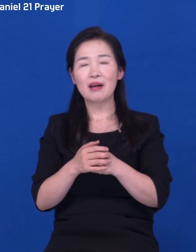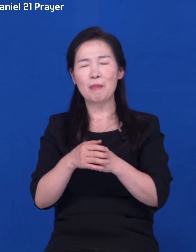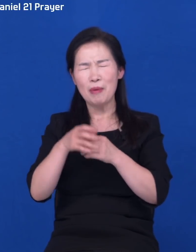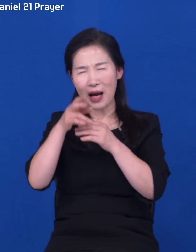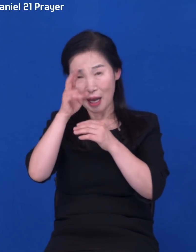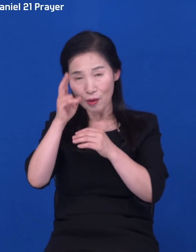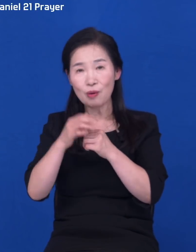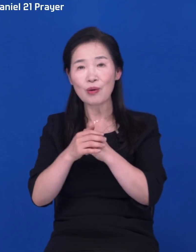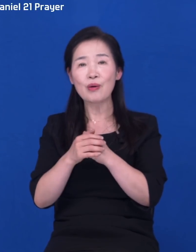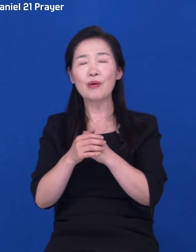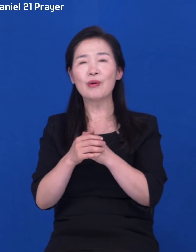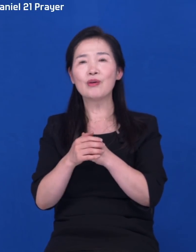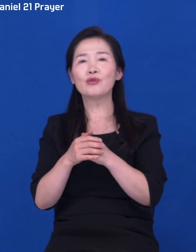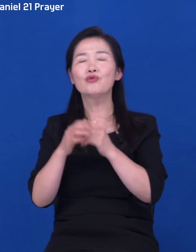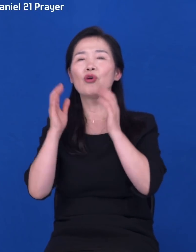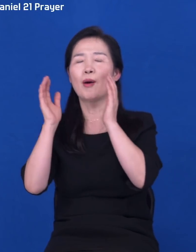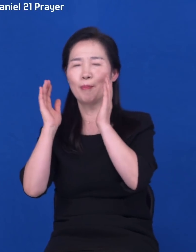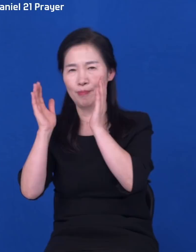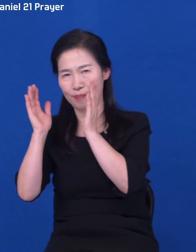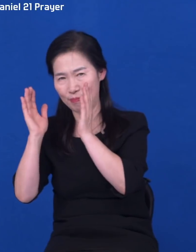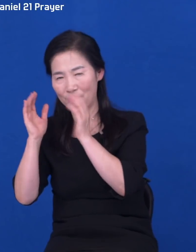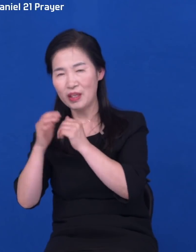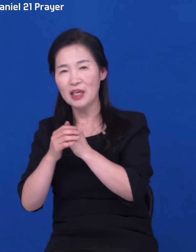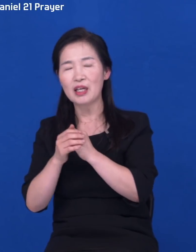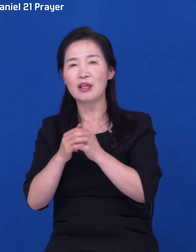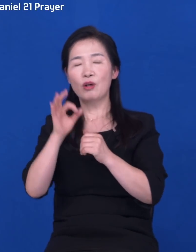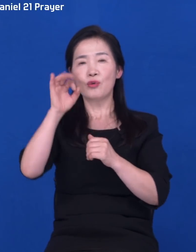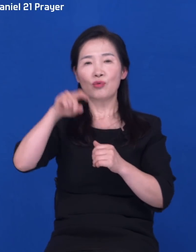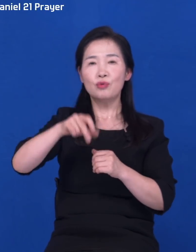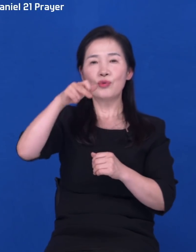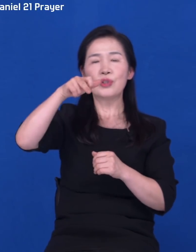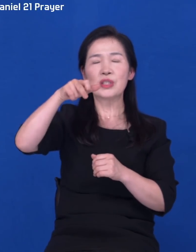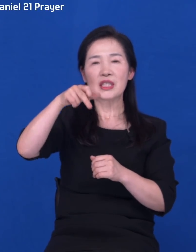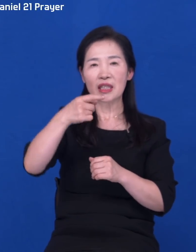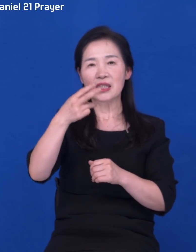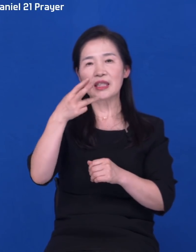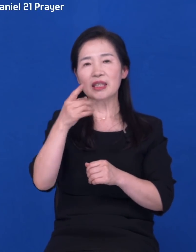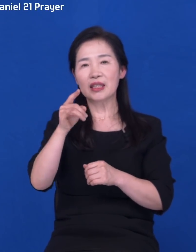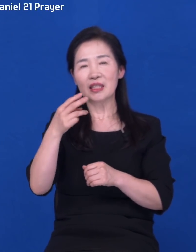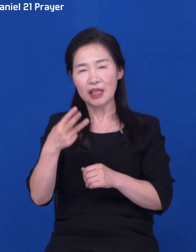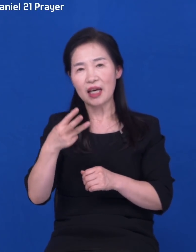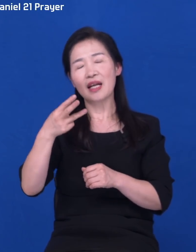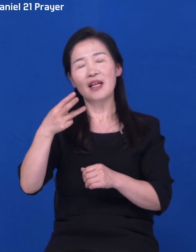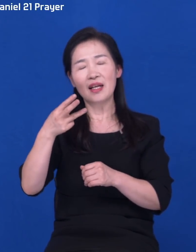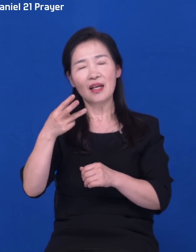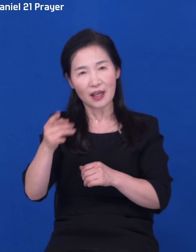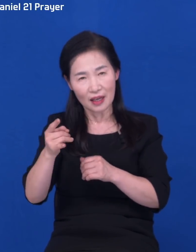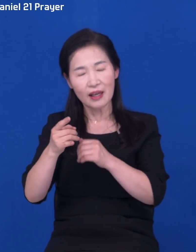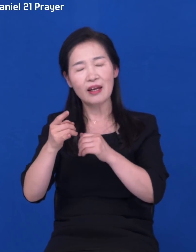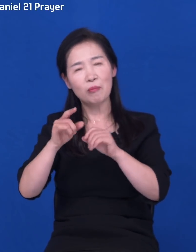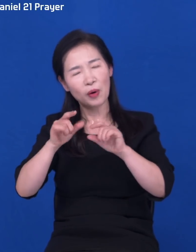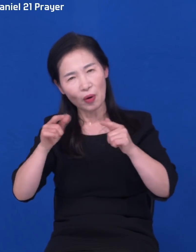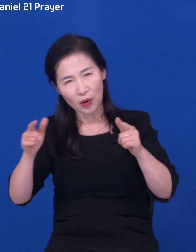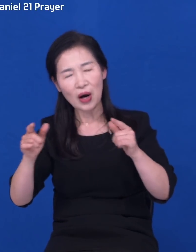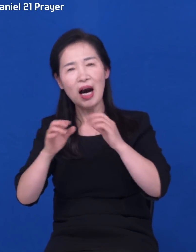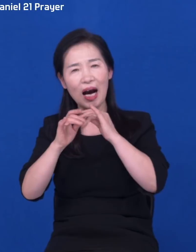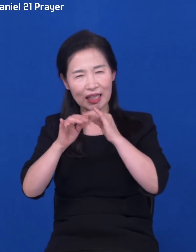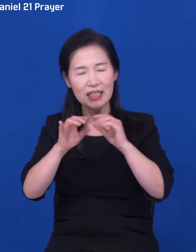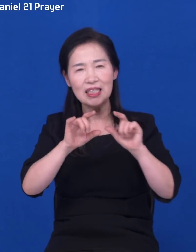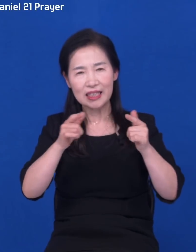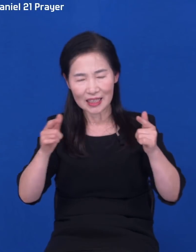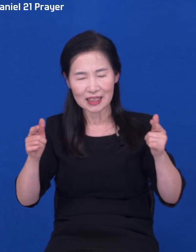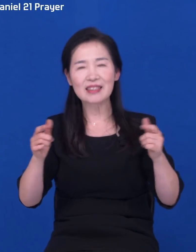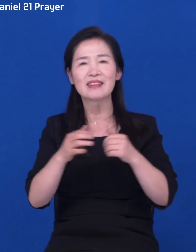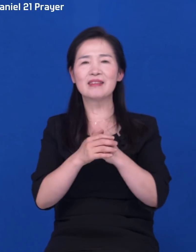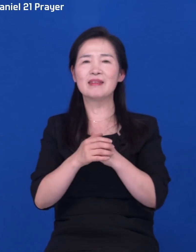수업도 우쿨렐레랑 이런 악기도 제가 제 욕심대로 해서 너무 죄송해요. 이거 주님 제 시간과 돈 노력 다 필요